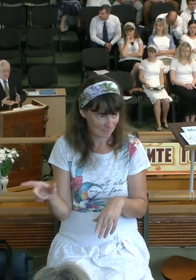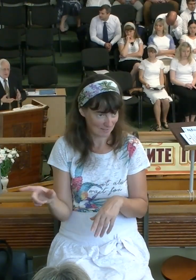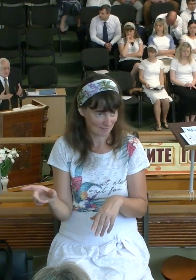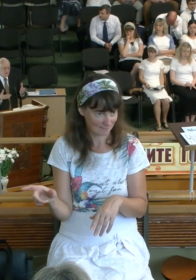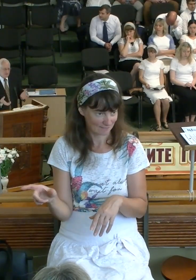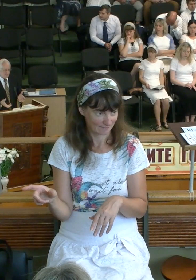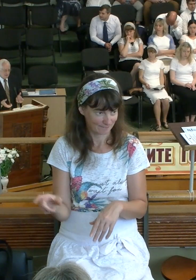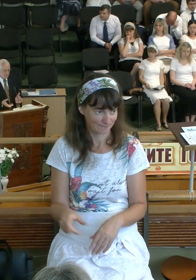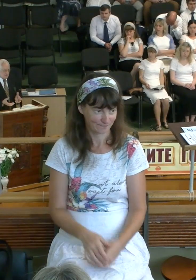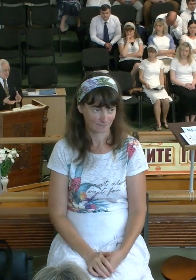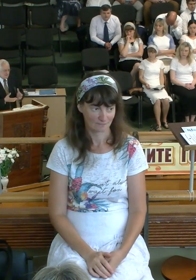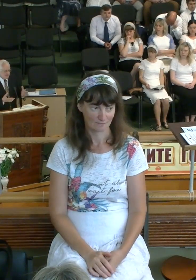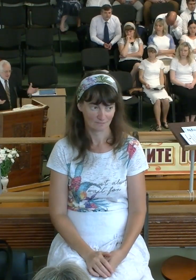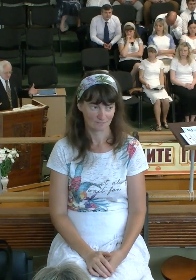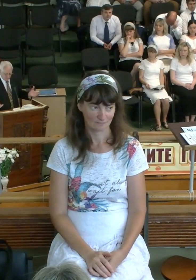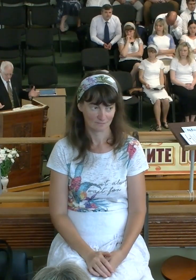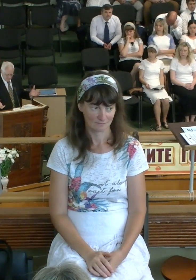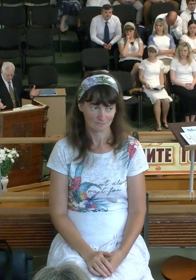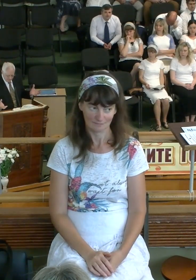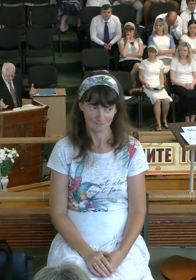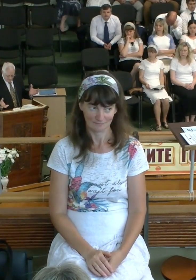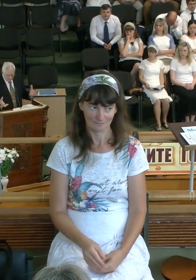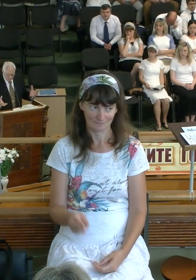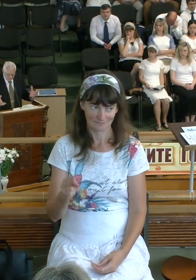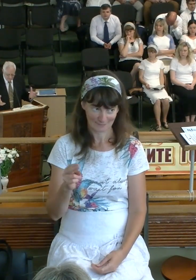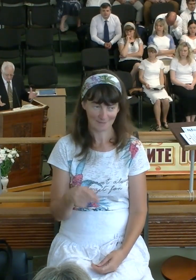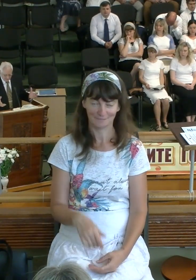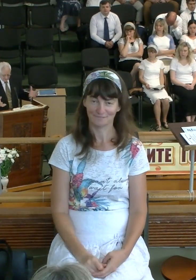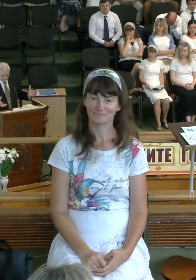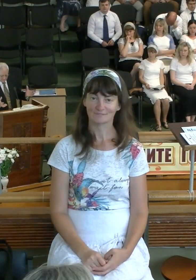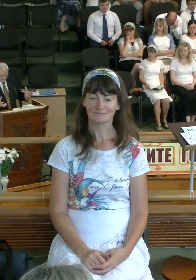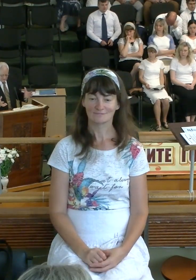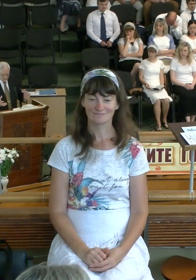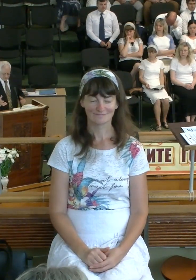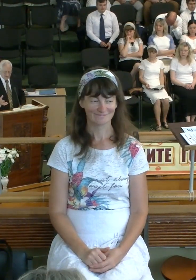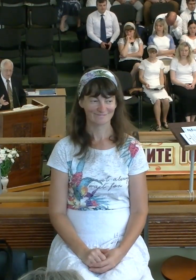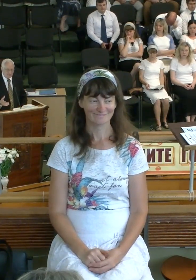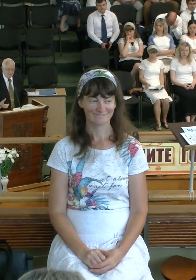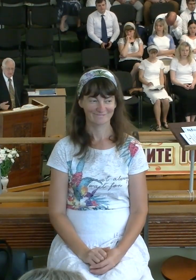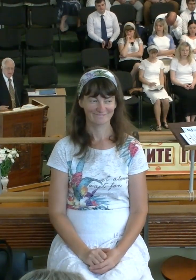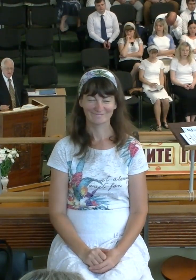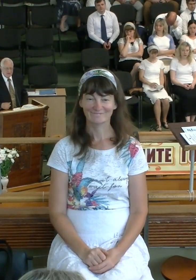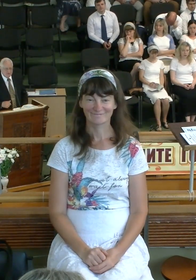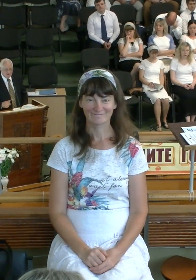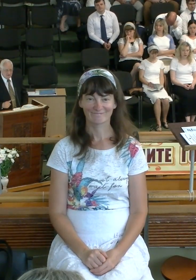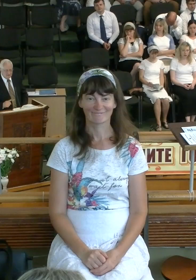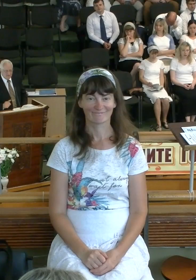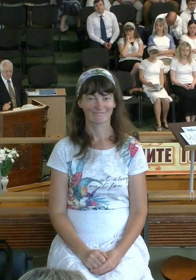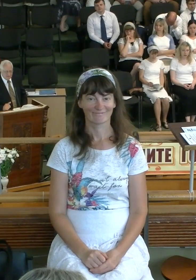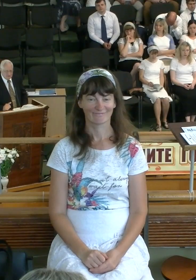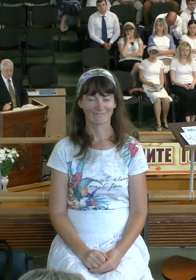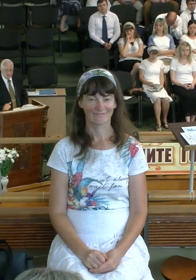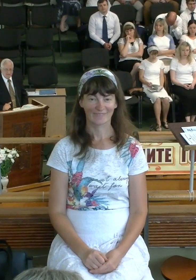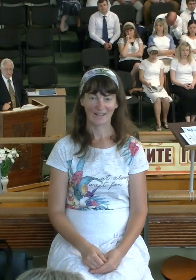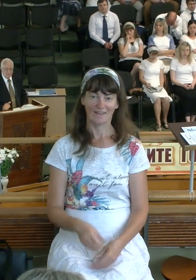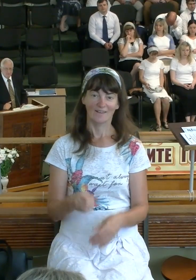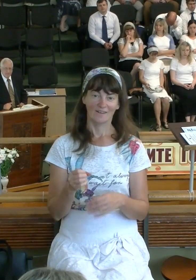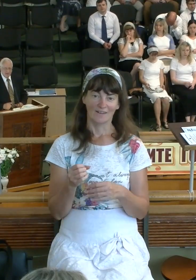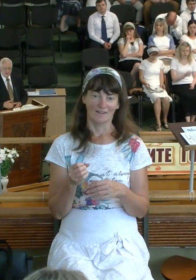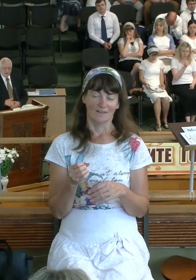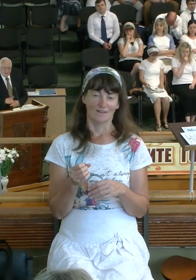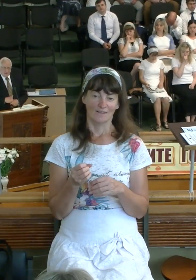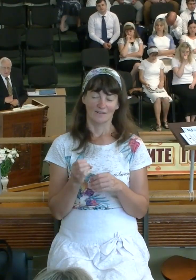наставляет, душа наставлена, душа не оставлена. Иоанна 14:26 написано.